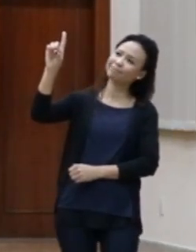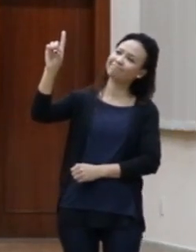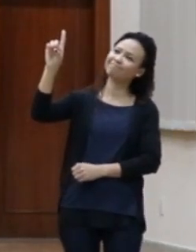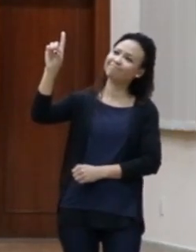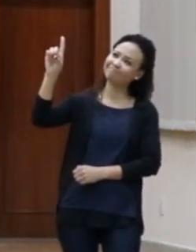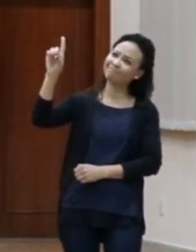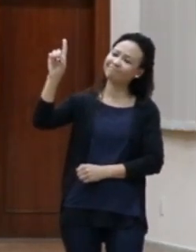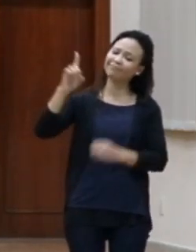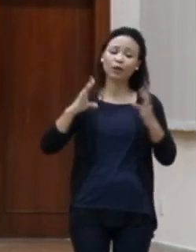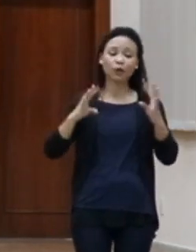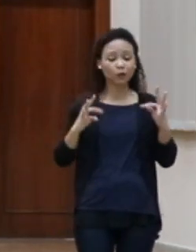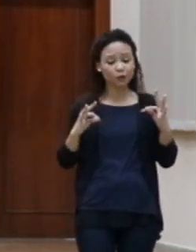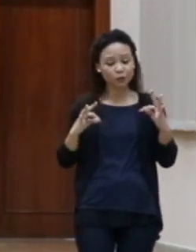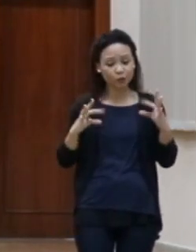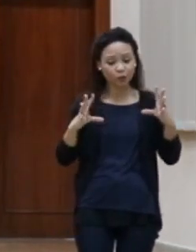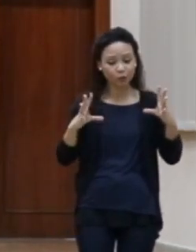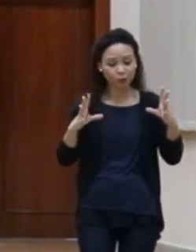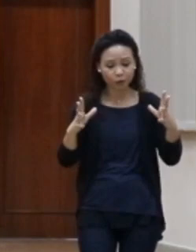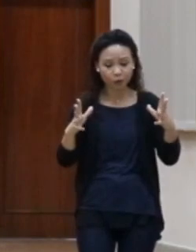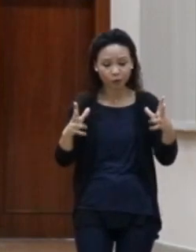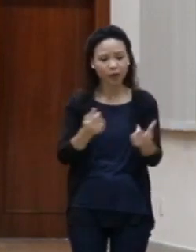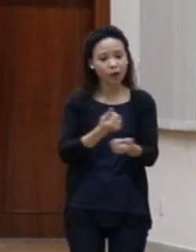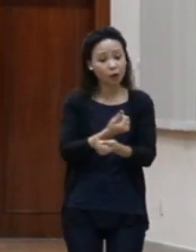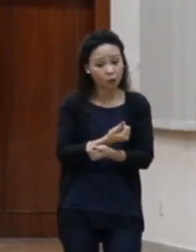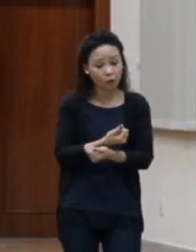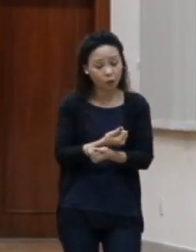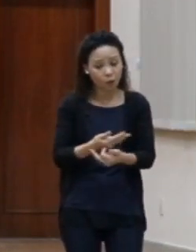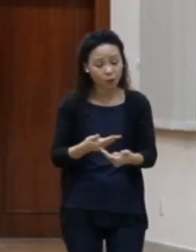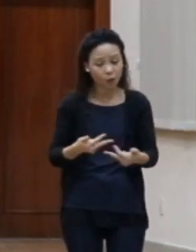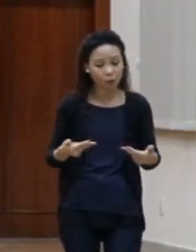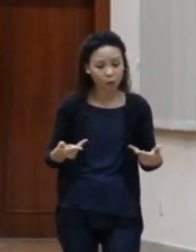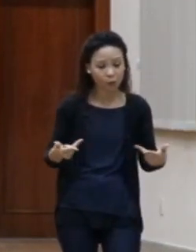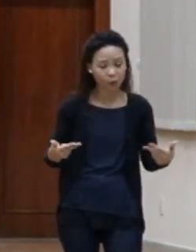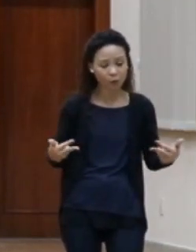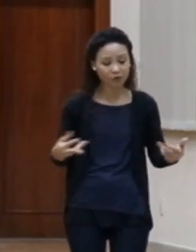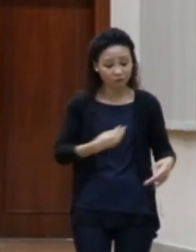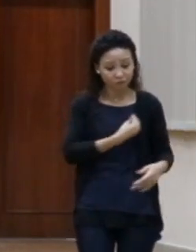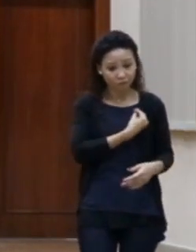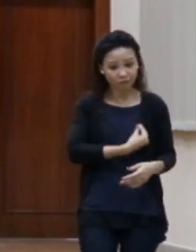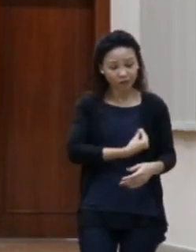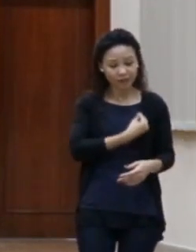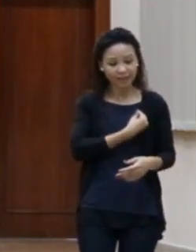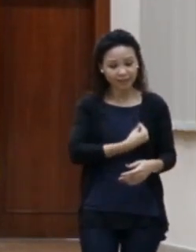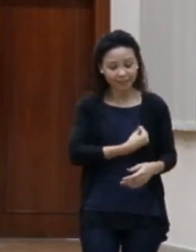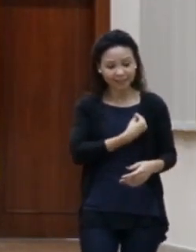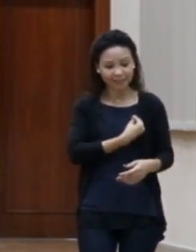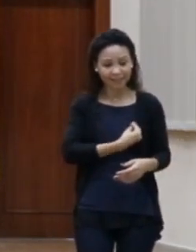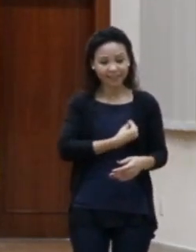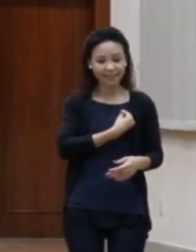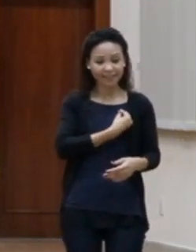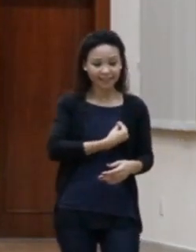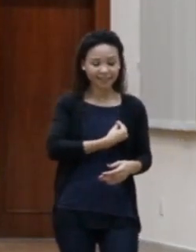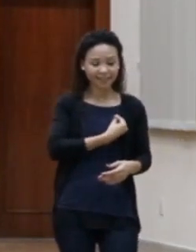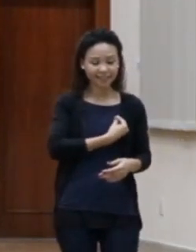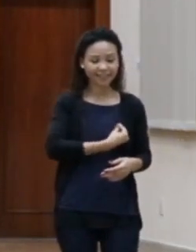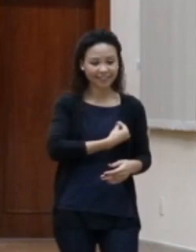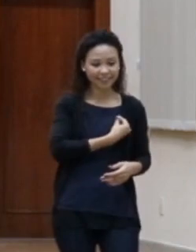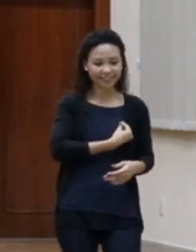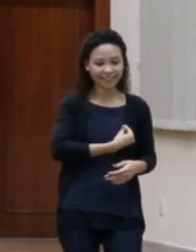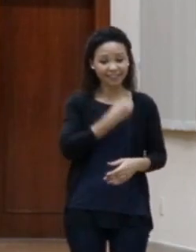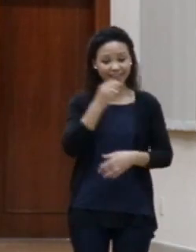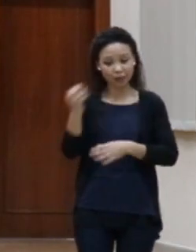Todas as coisas cooperam para o bem daqueles que